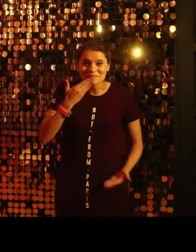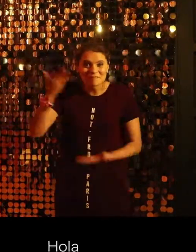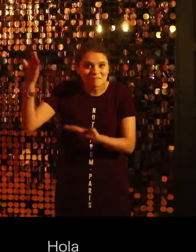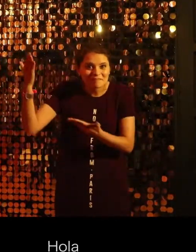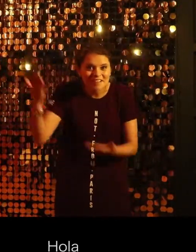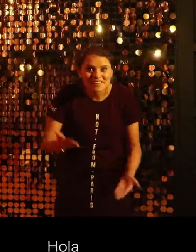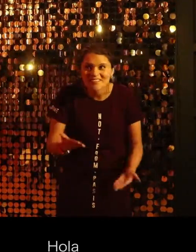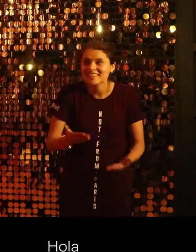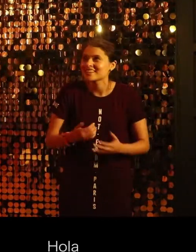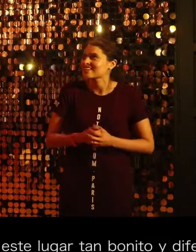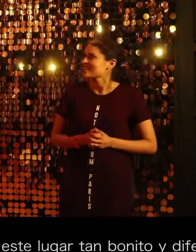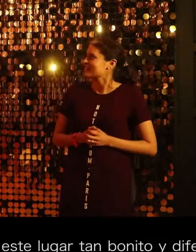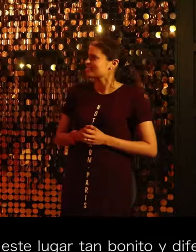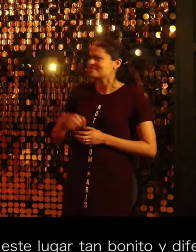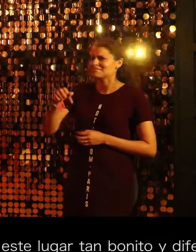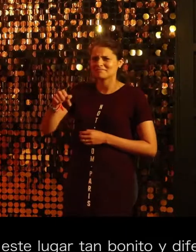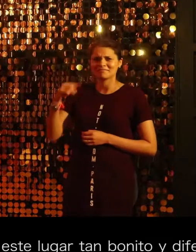Hola, bienvenidos.